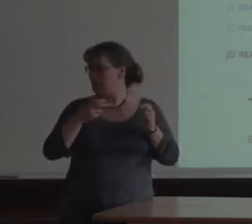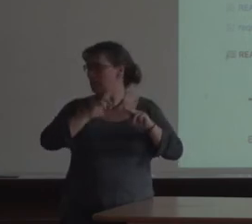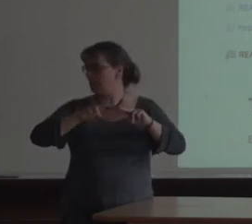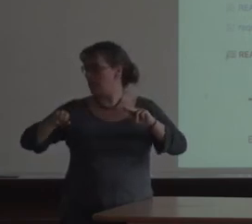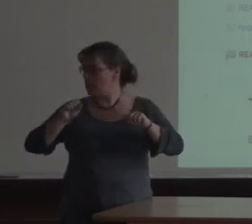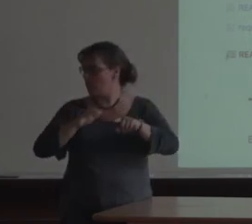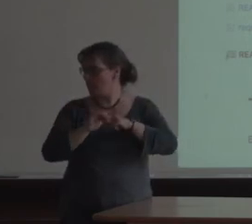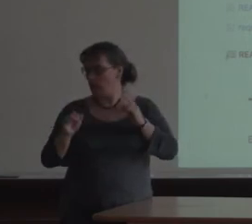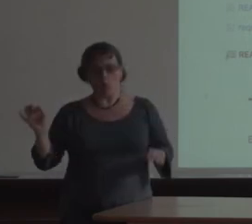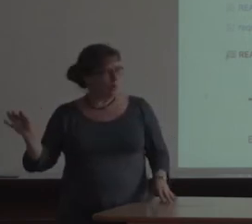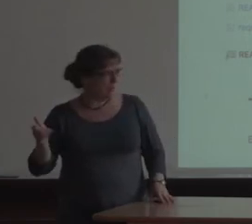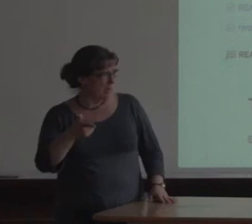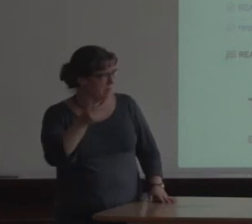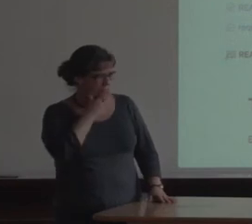choses.